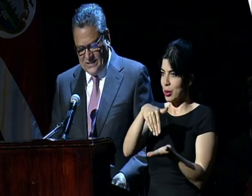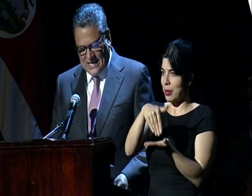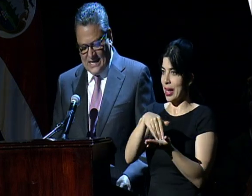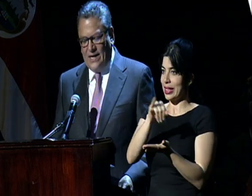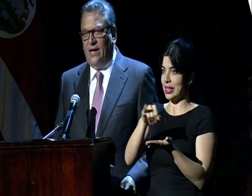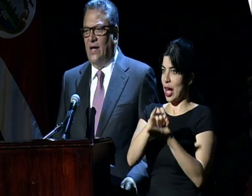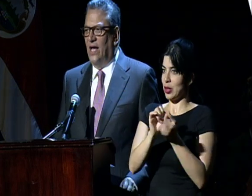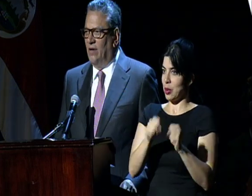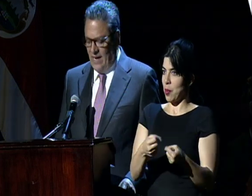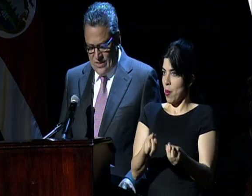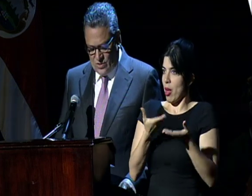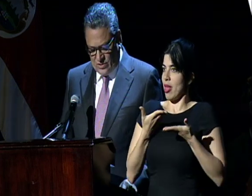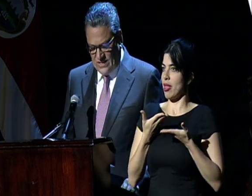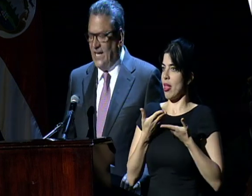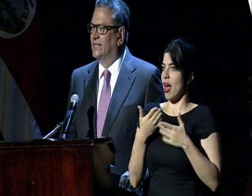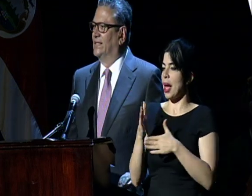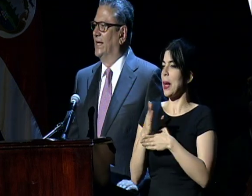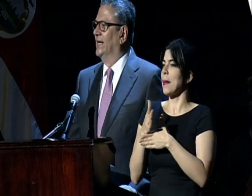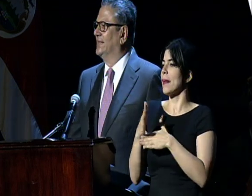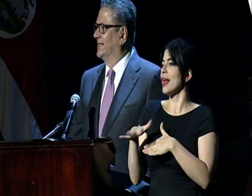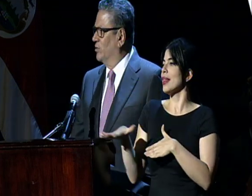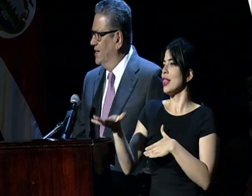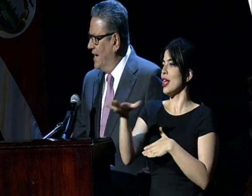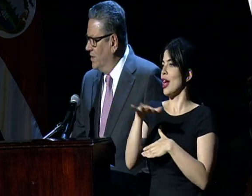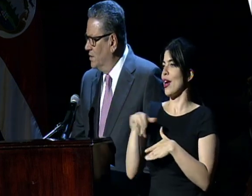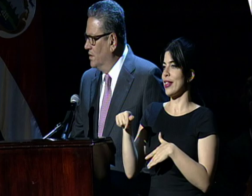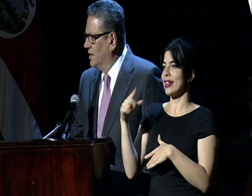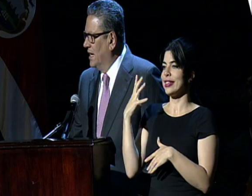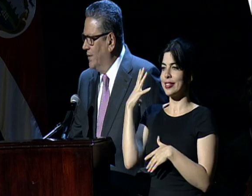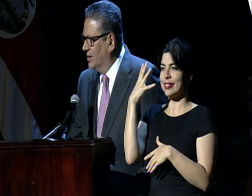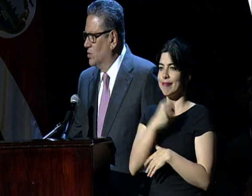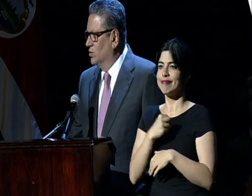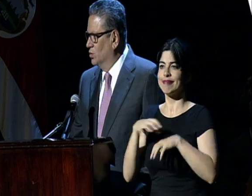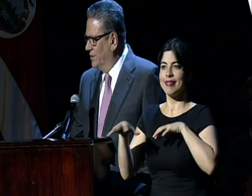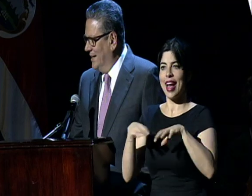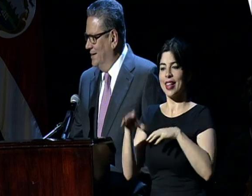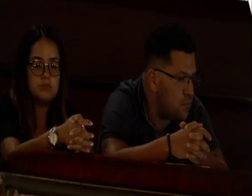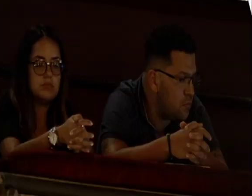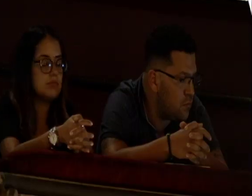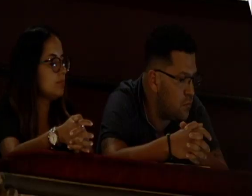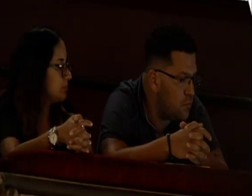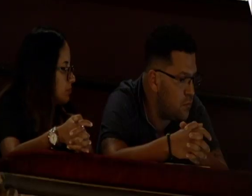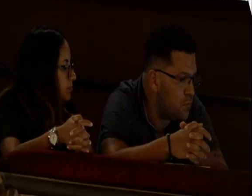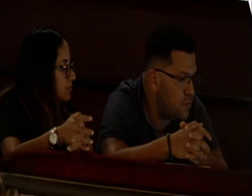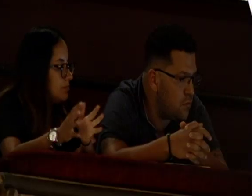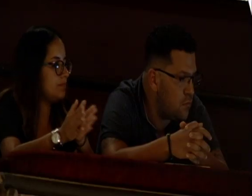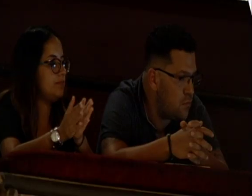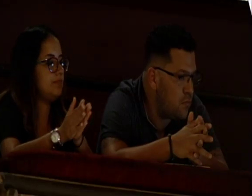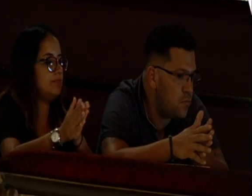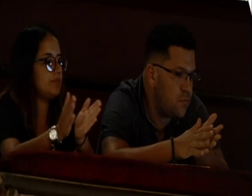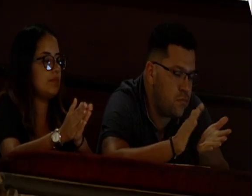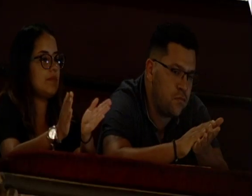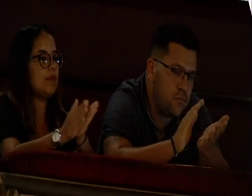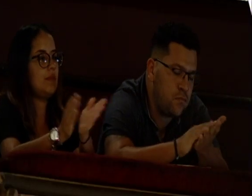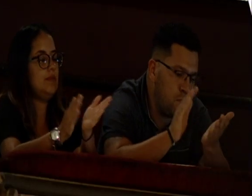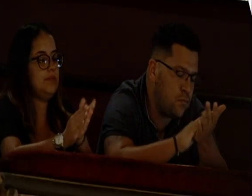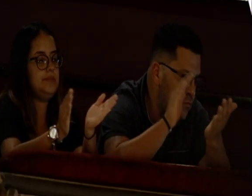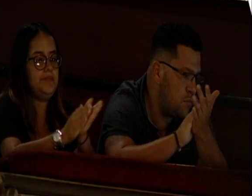San José en medio de este extraordinario evento cultural. Muy buenas noches y muchas